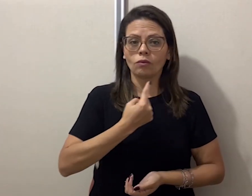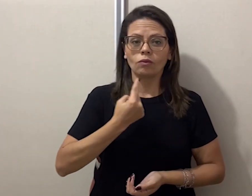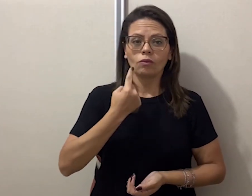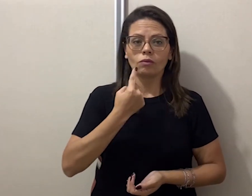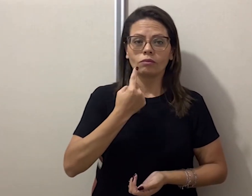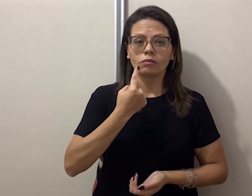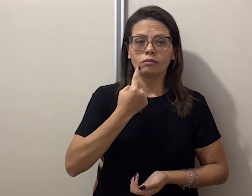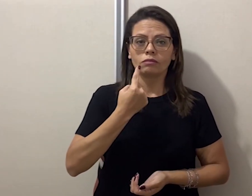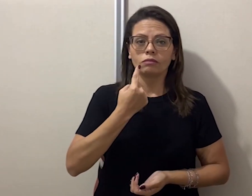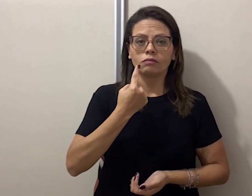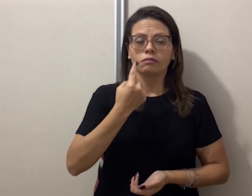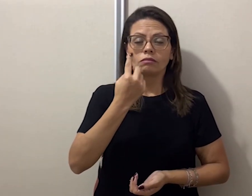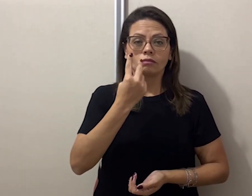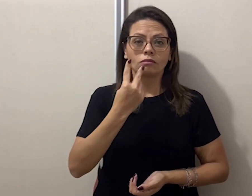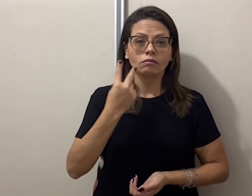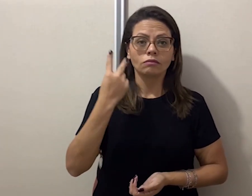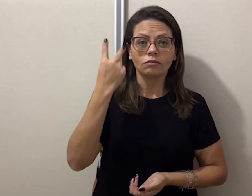Uma hora.